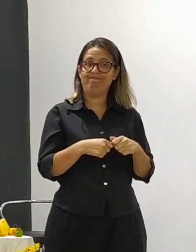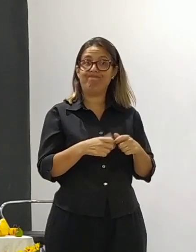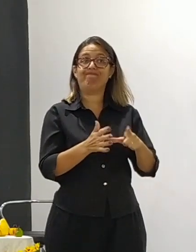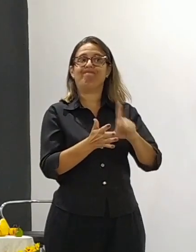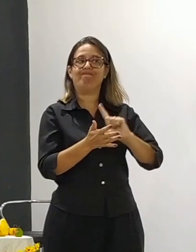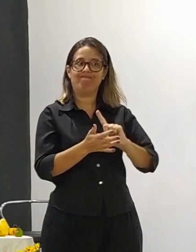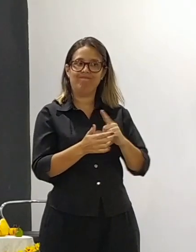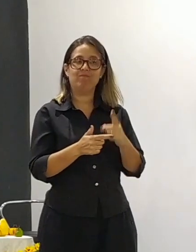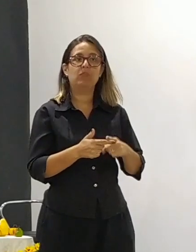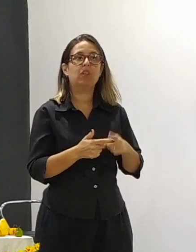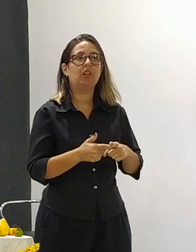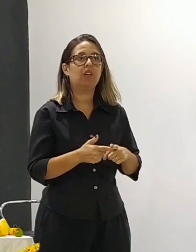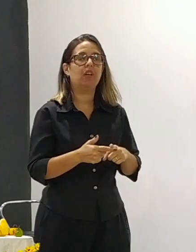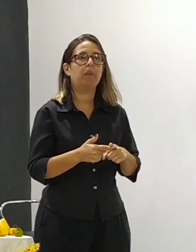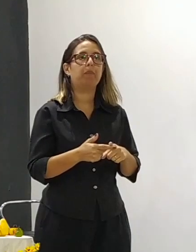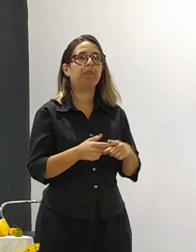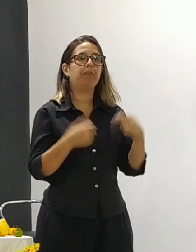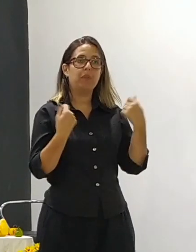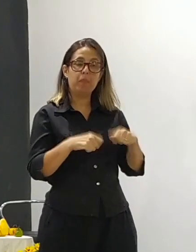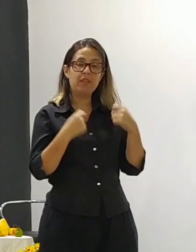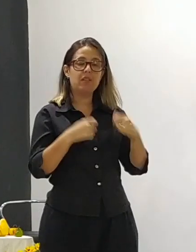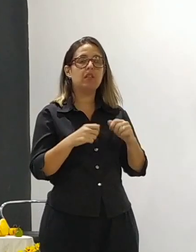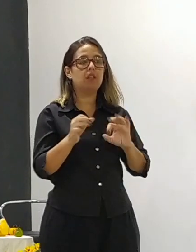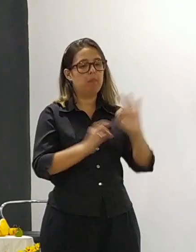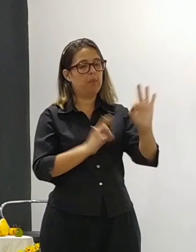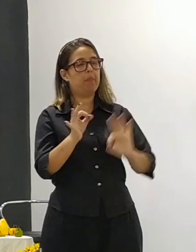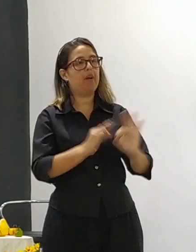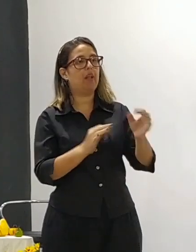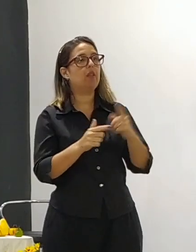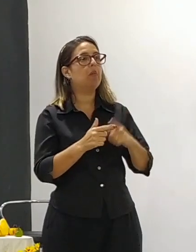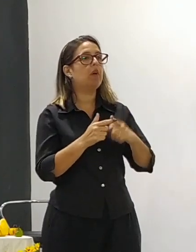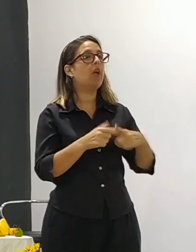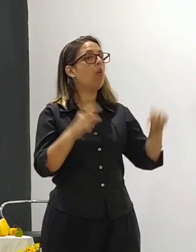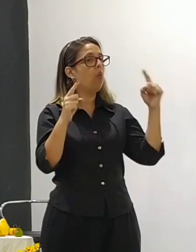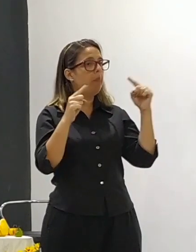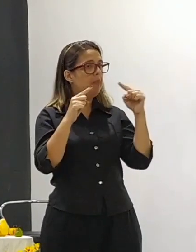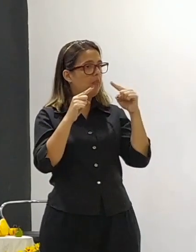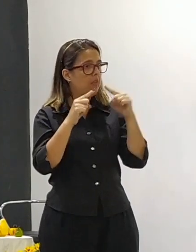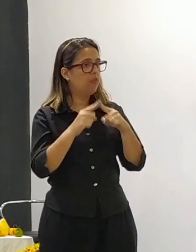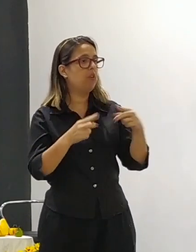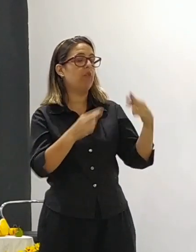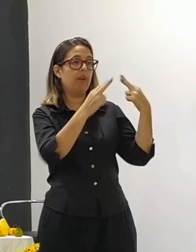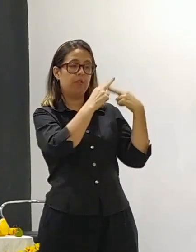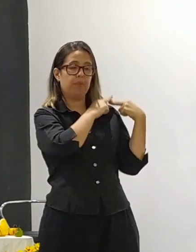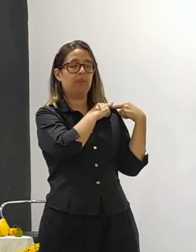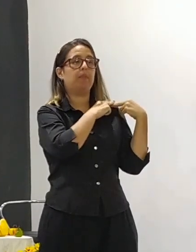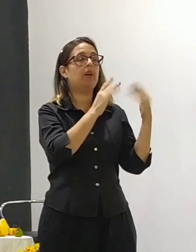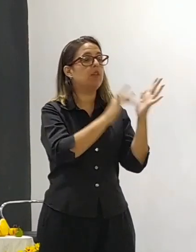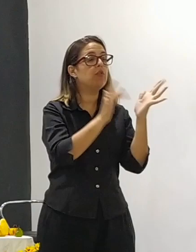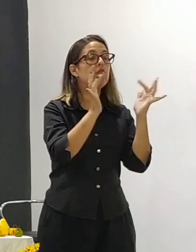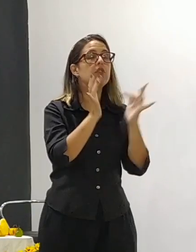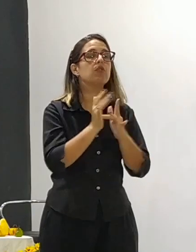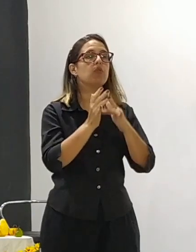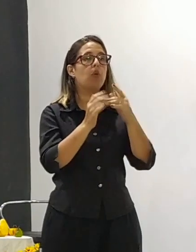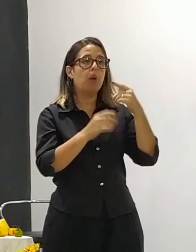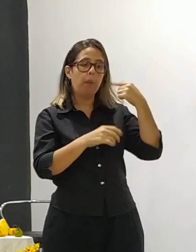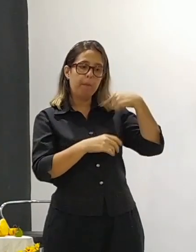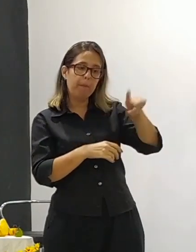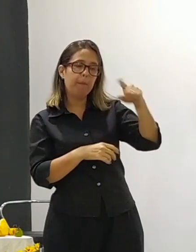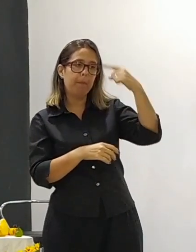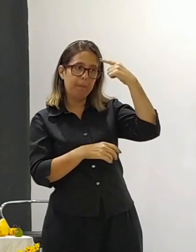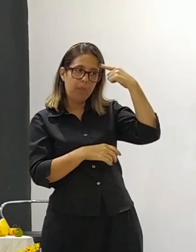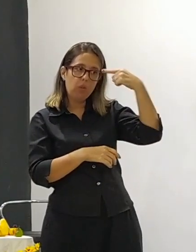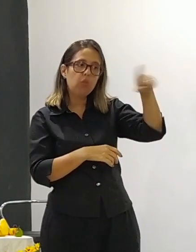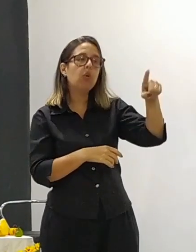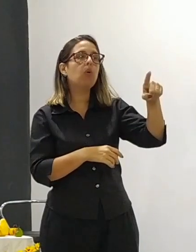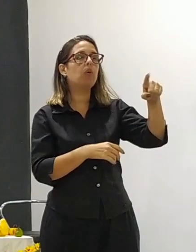quem te deu a missão foi Jesus. Quem mandou você ir foi Jesus. Quem disse ir